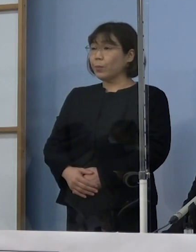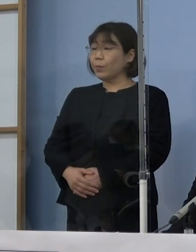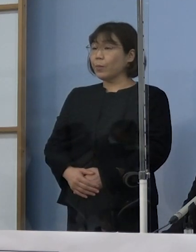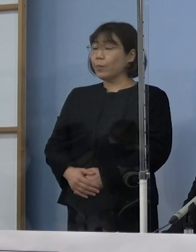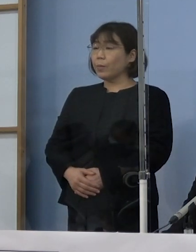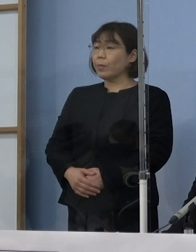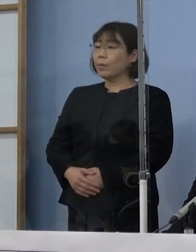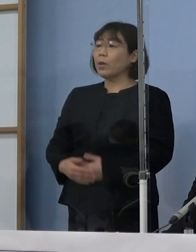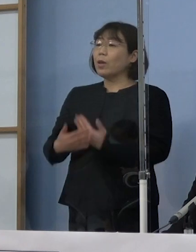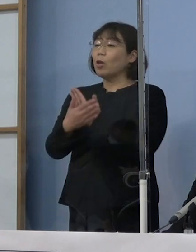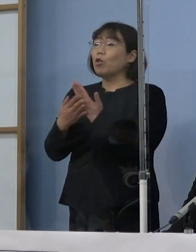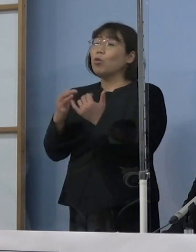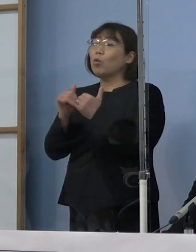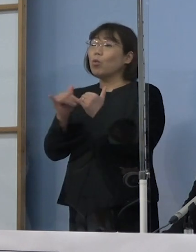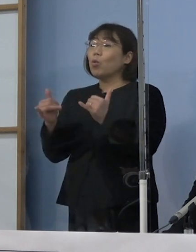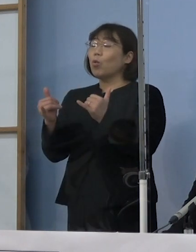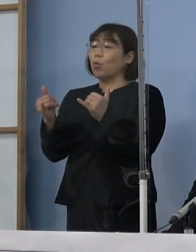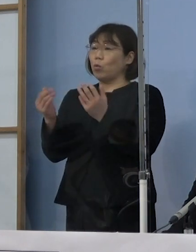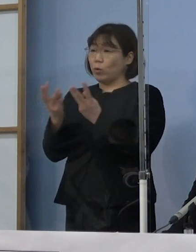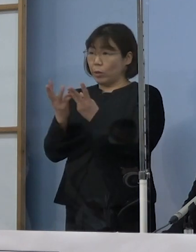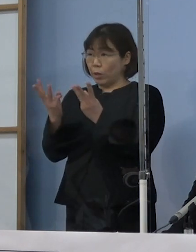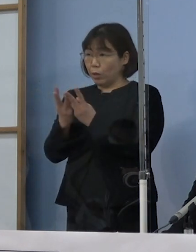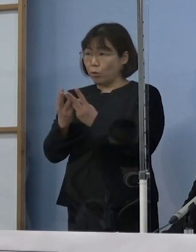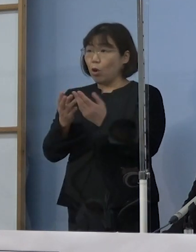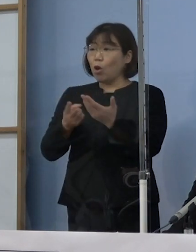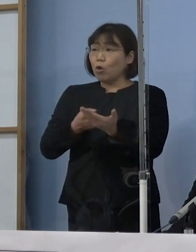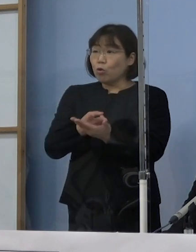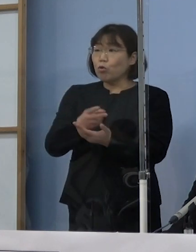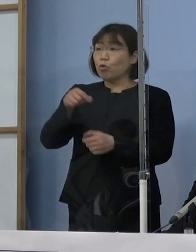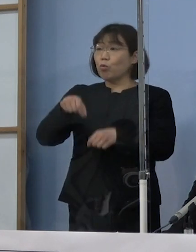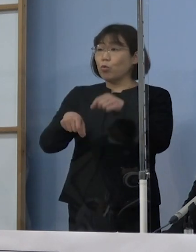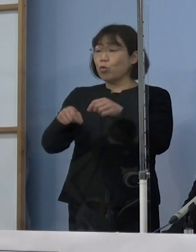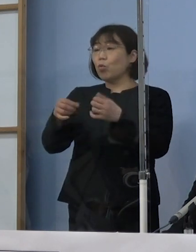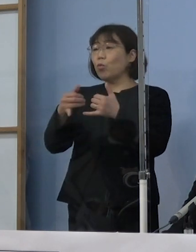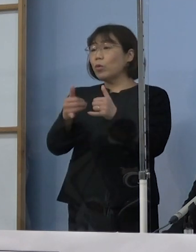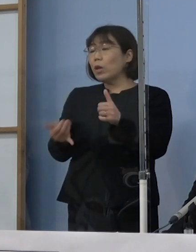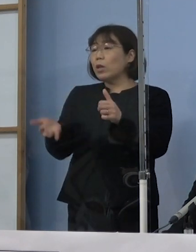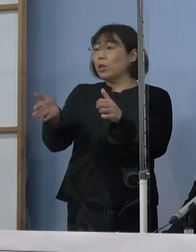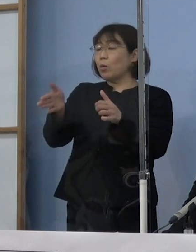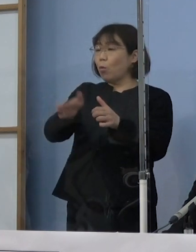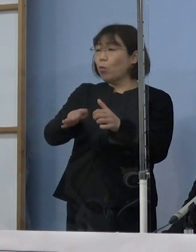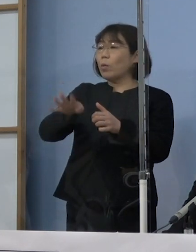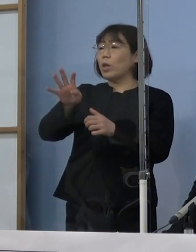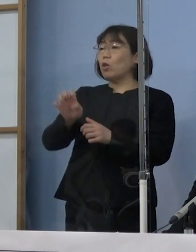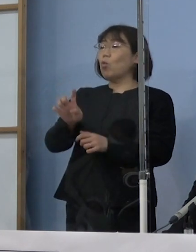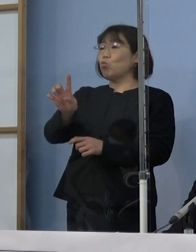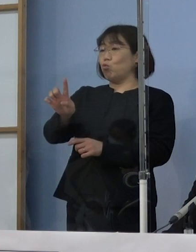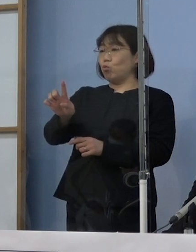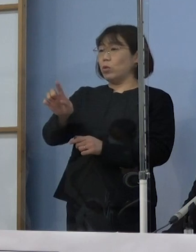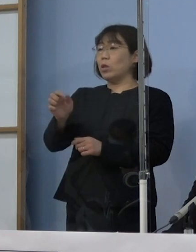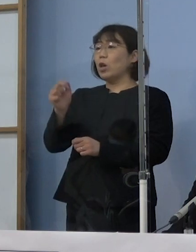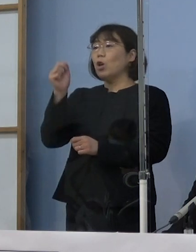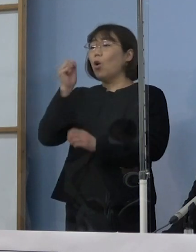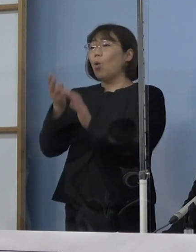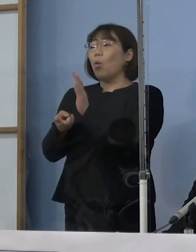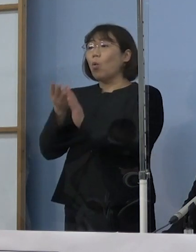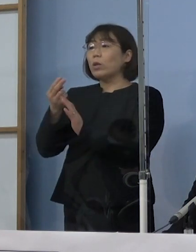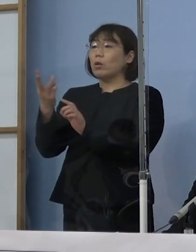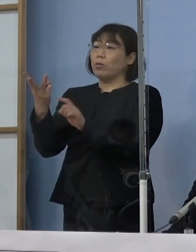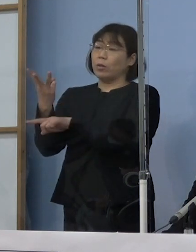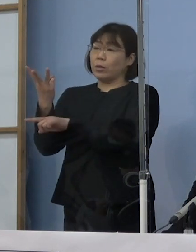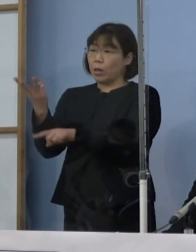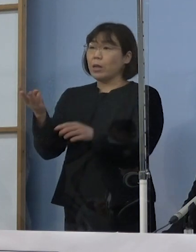5つ目、療養者数ですが、入院調整中の方含めて41、宿泊療養3